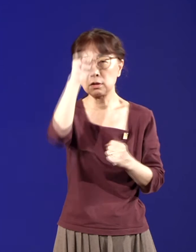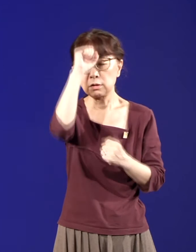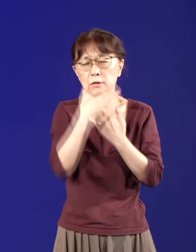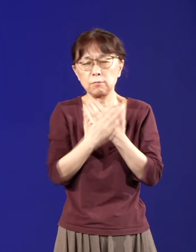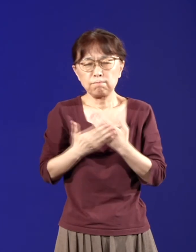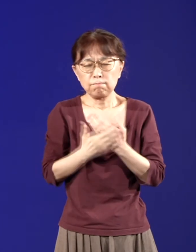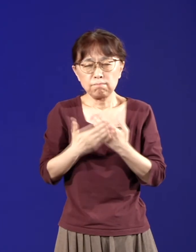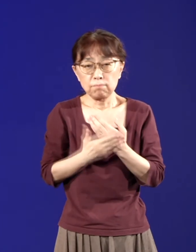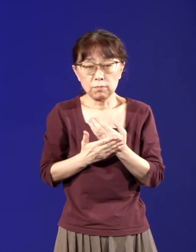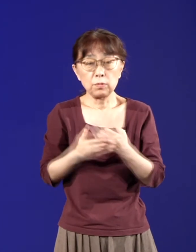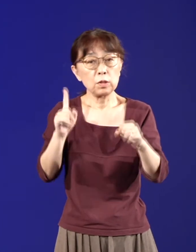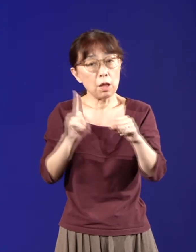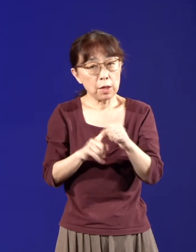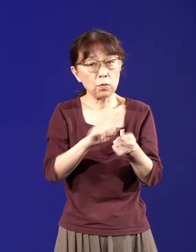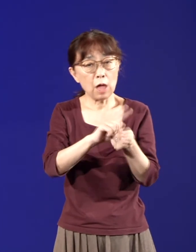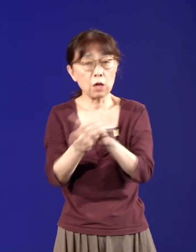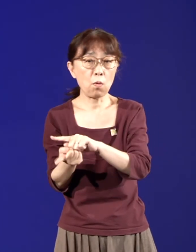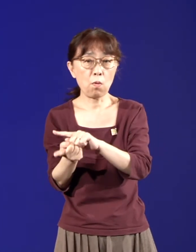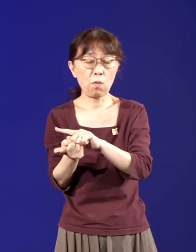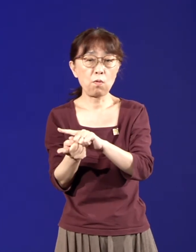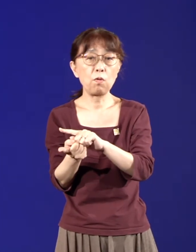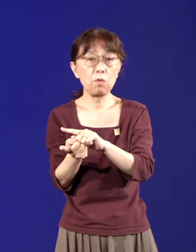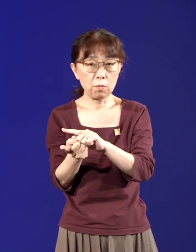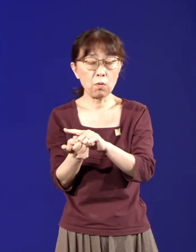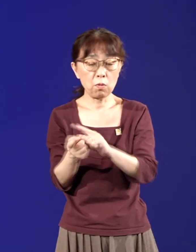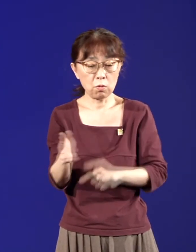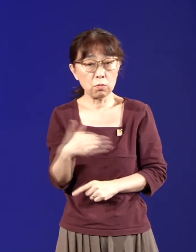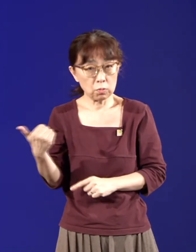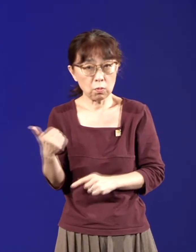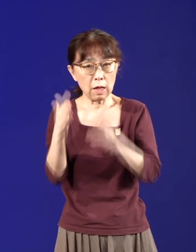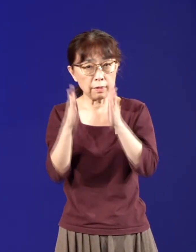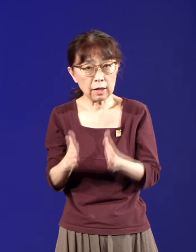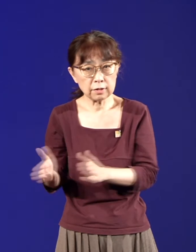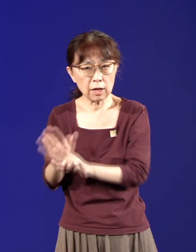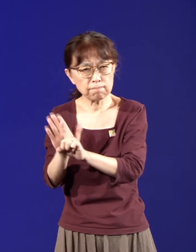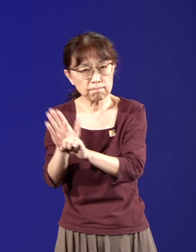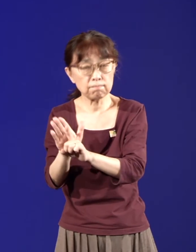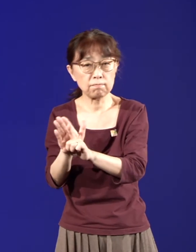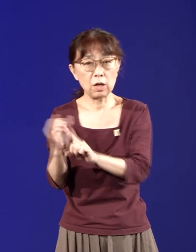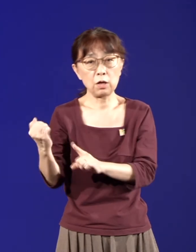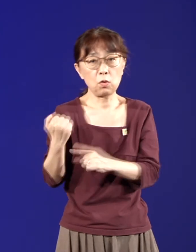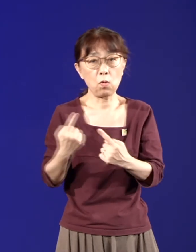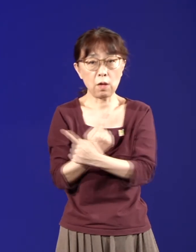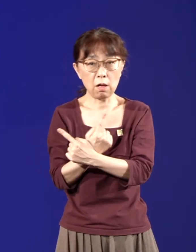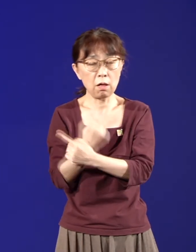方が出た場合の対応、こういったところについて体制の強化を図っているところでござい